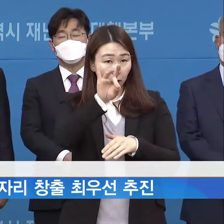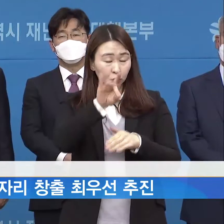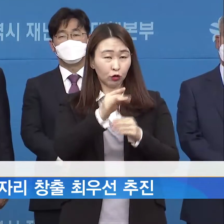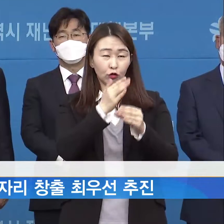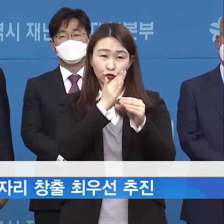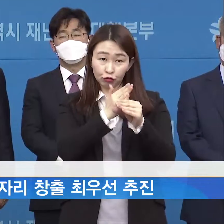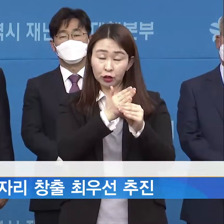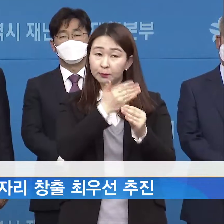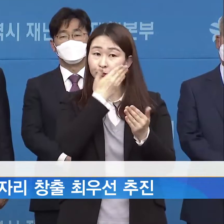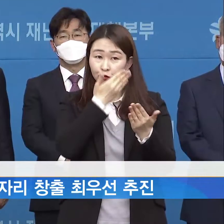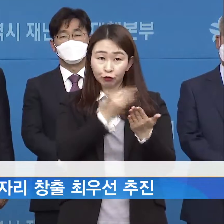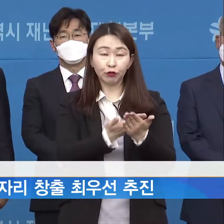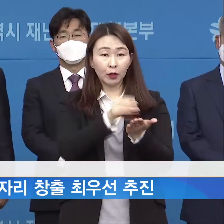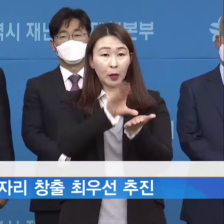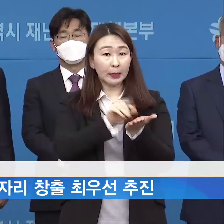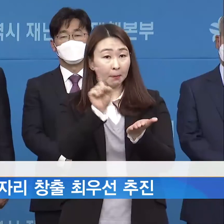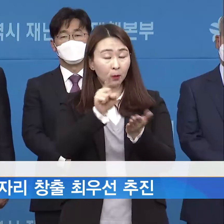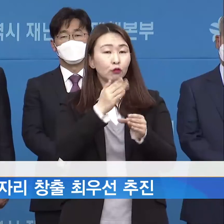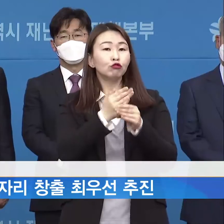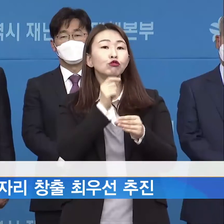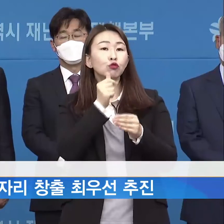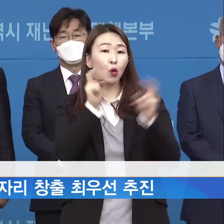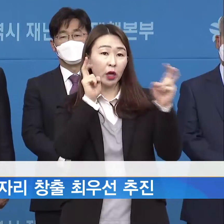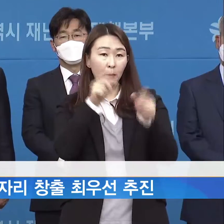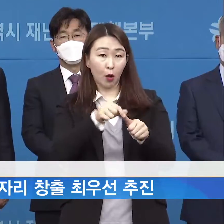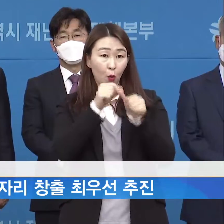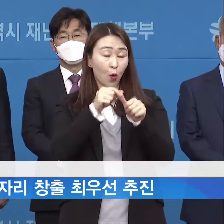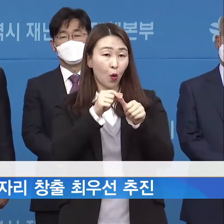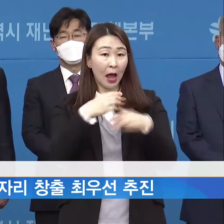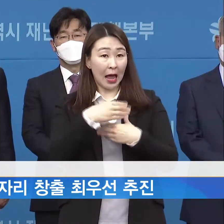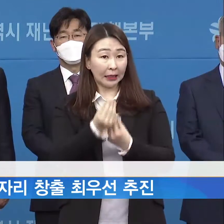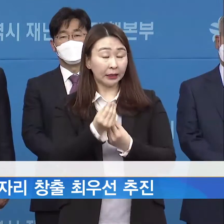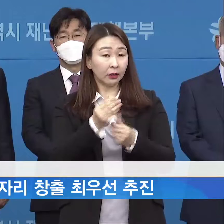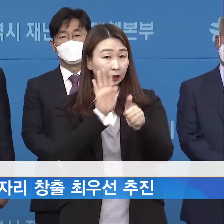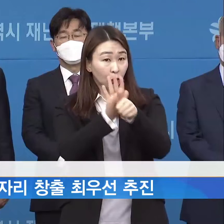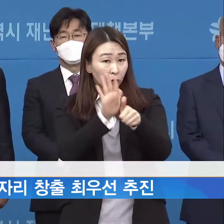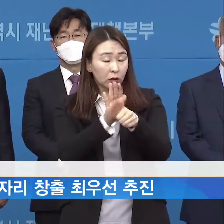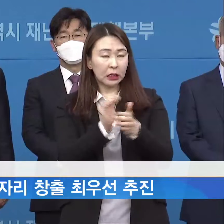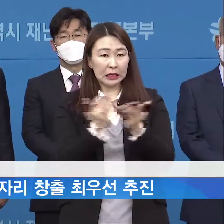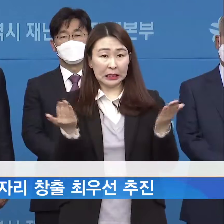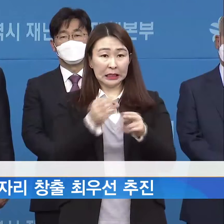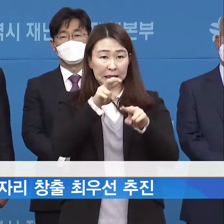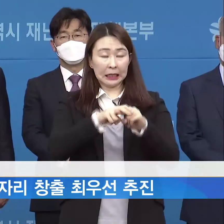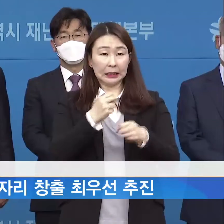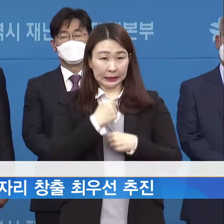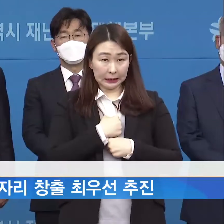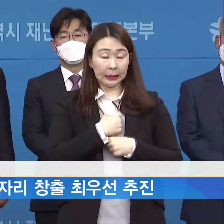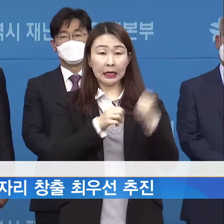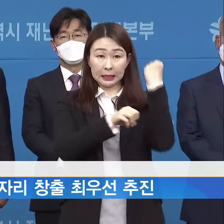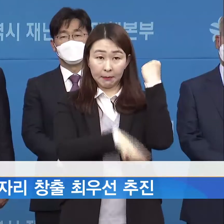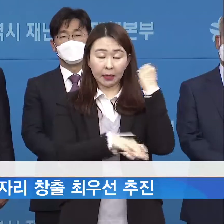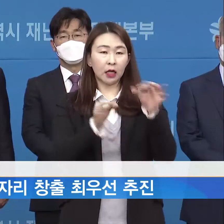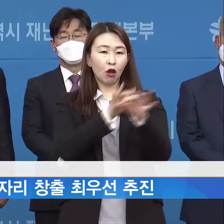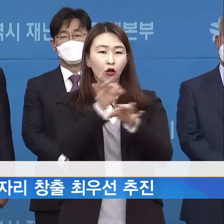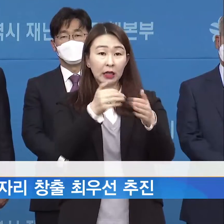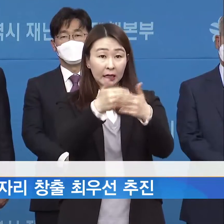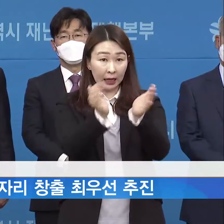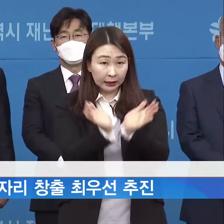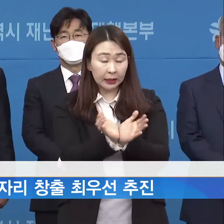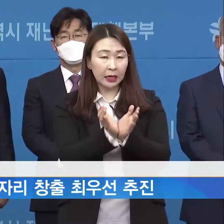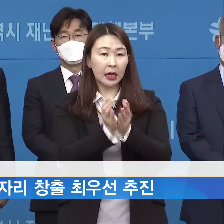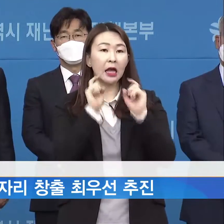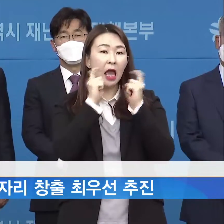우선 핵심 과제로 추진되는 중소기업 고용 안정 지원 사업은 일자리 지키기 기반인